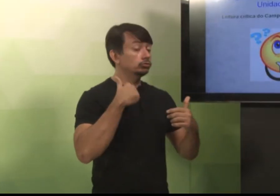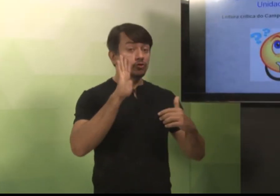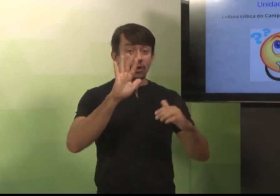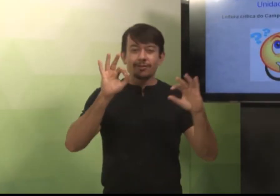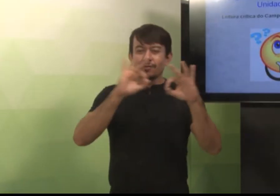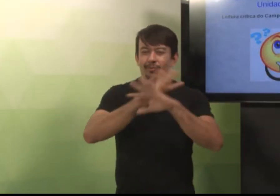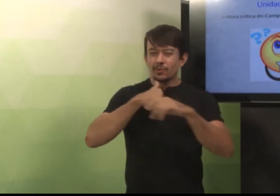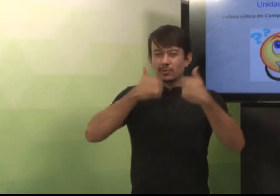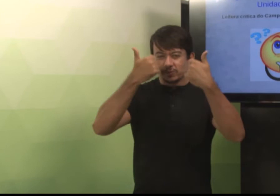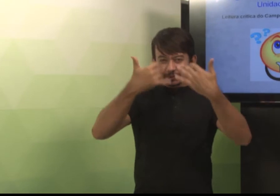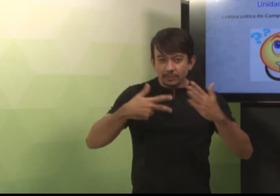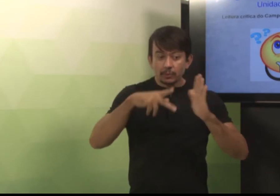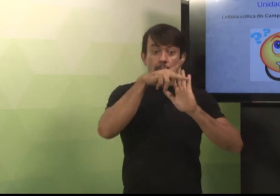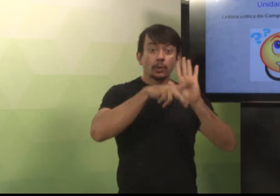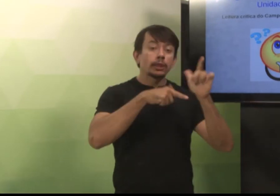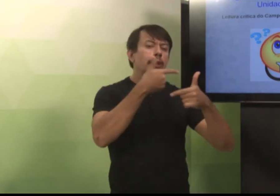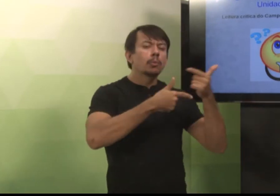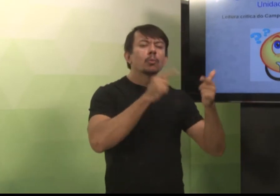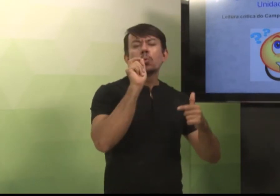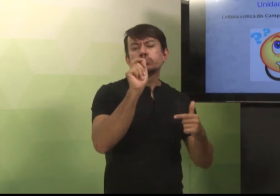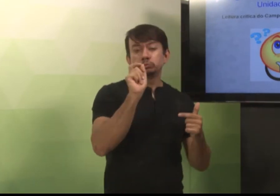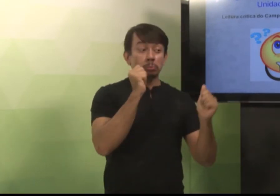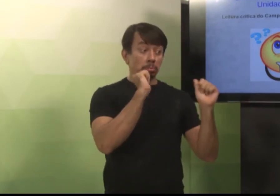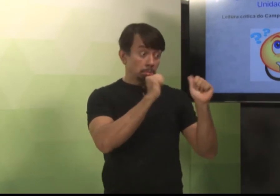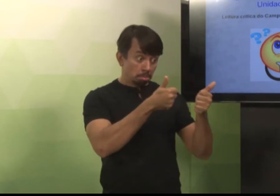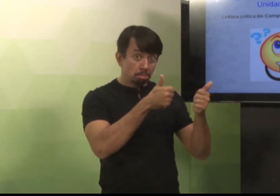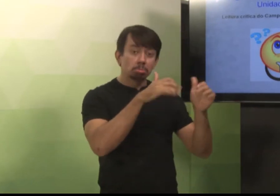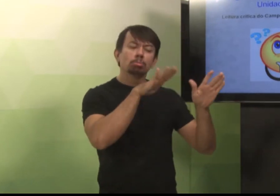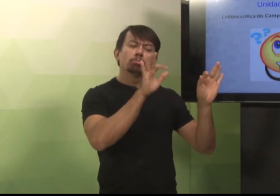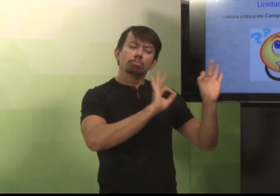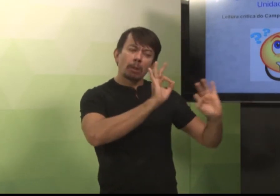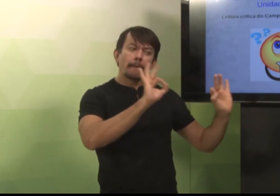Então, aqui, já falamos sobre o projeto de trabalho.